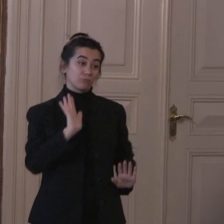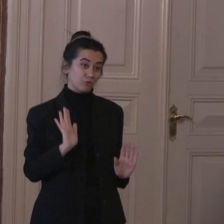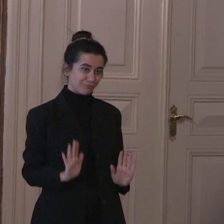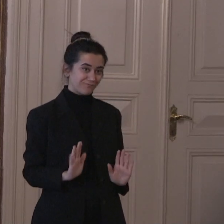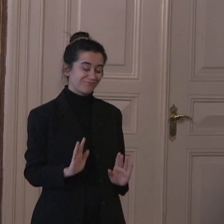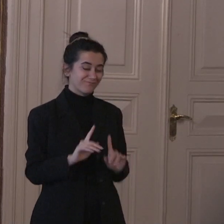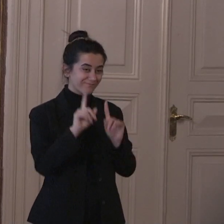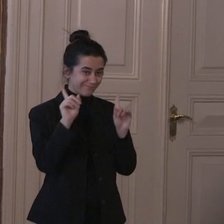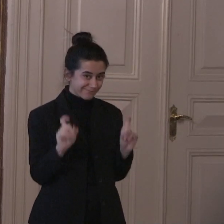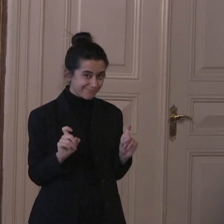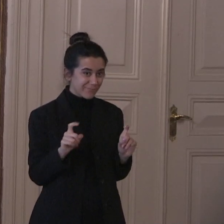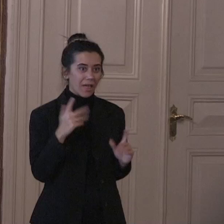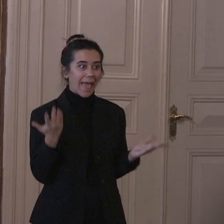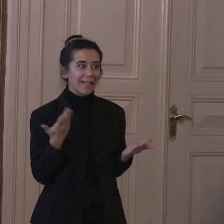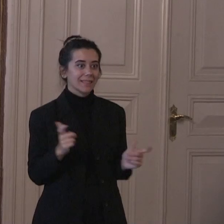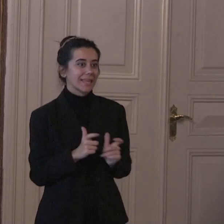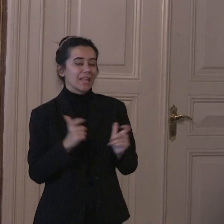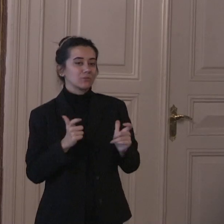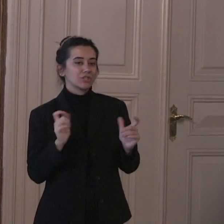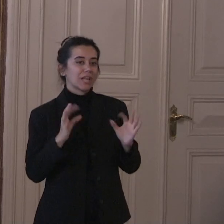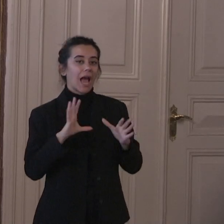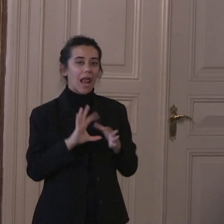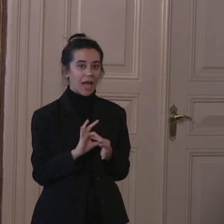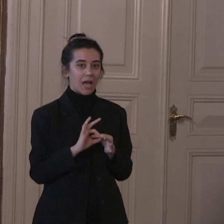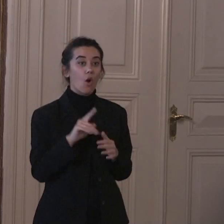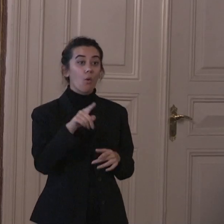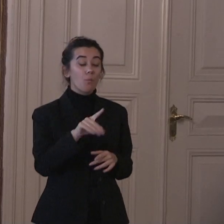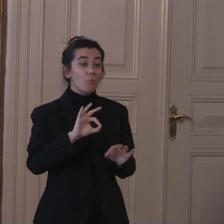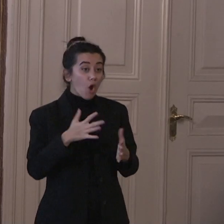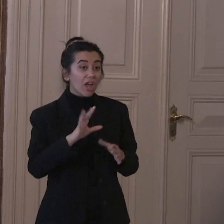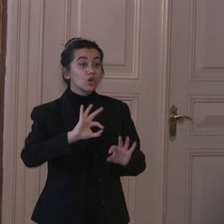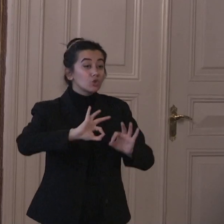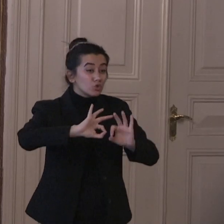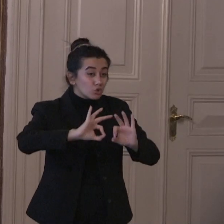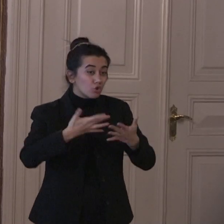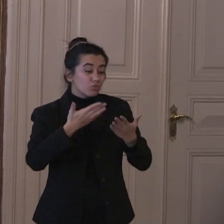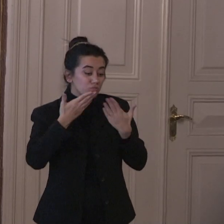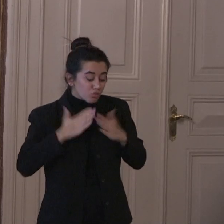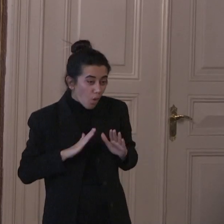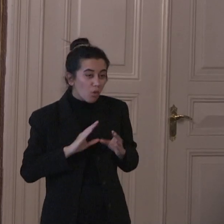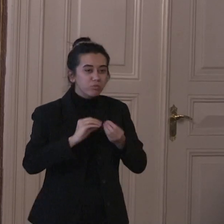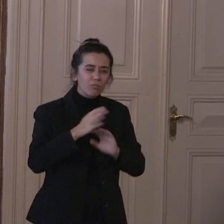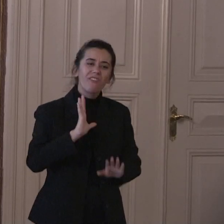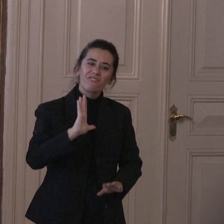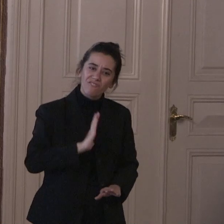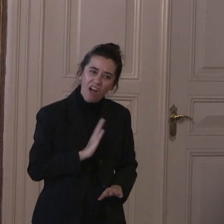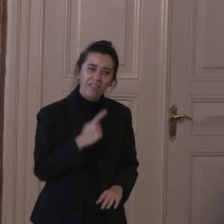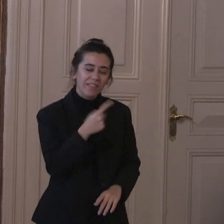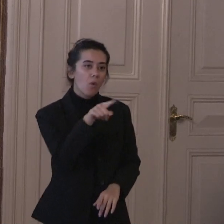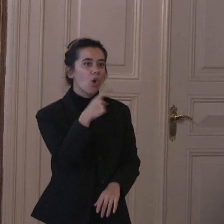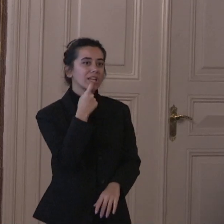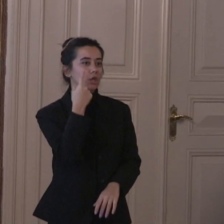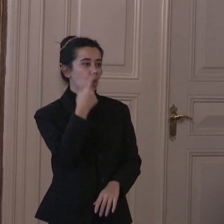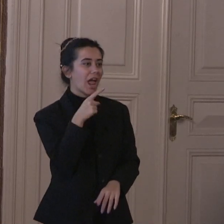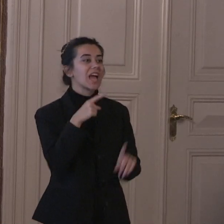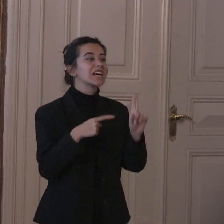Şimdi diyeceksiniz en uygun ne alaka? Böyle çözümsüz hissettiğim, böyle stresli hissettiğim bir dönemde bile Ilgın abinin